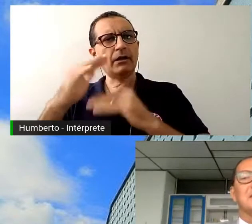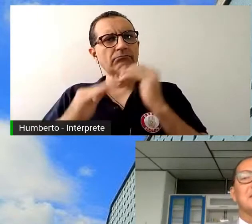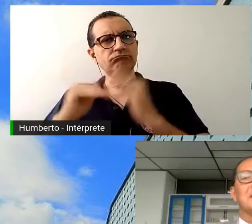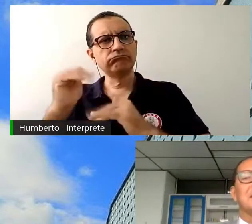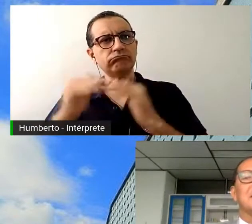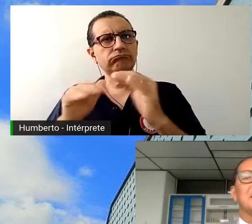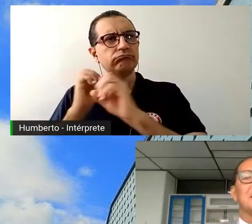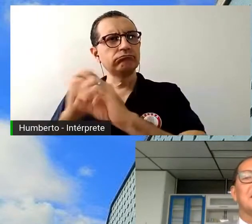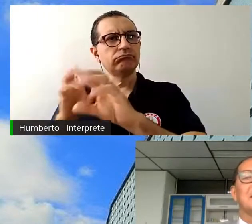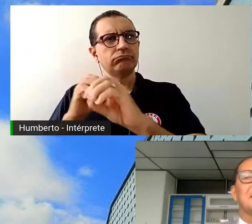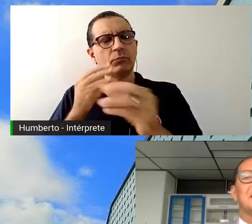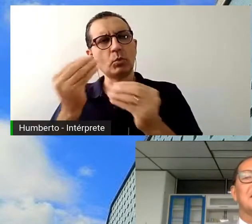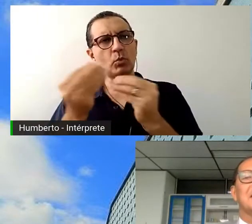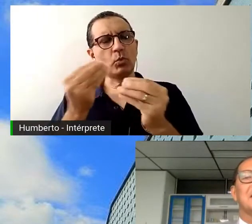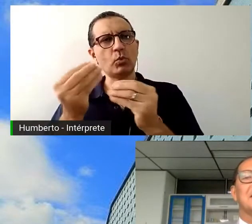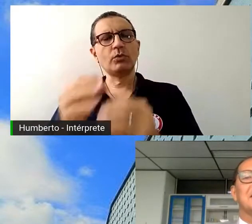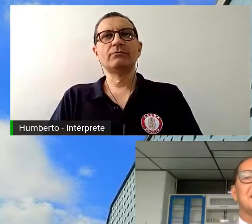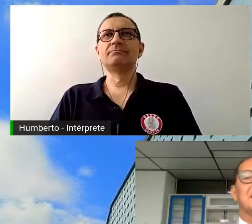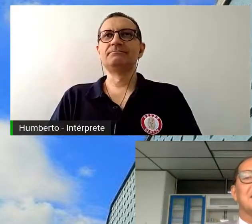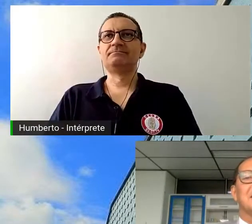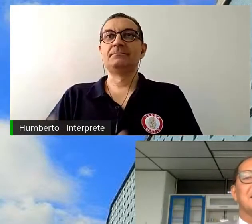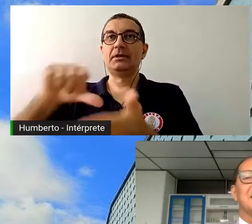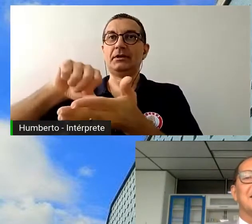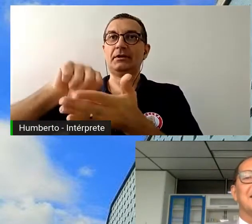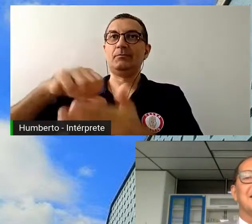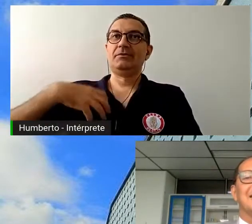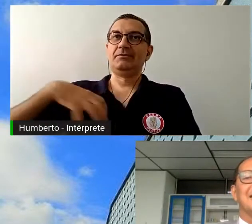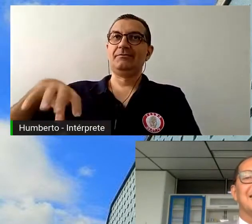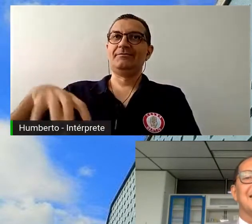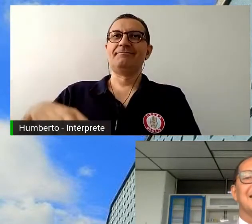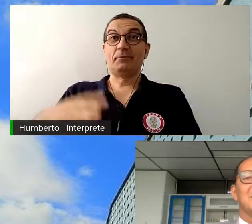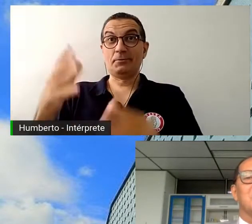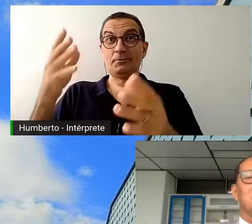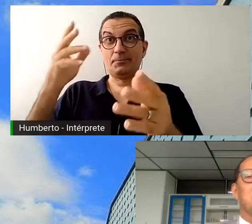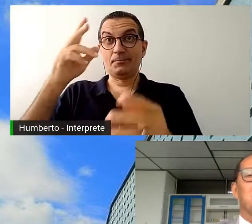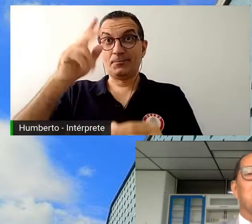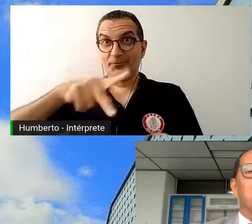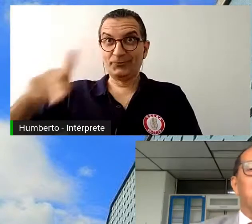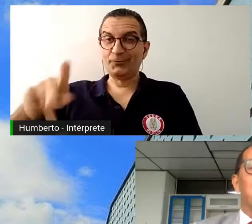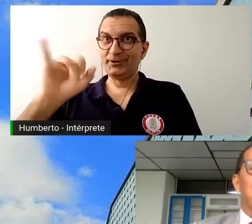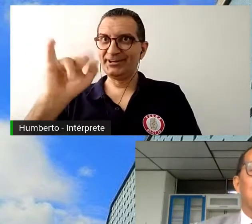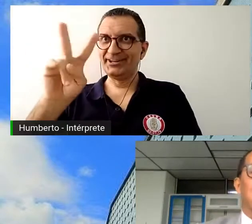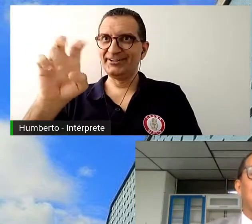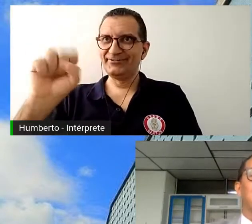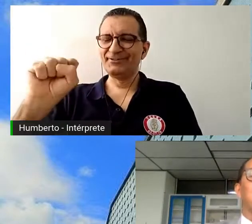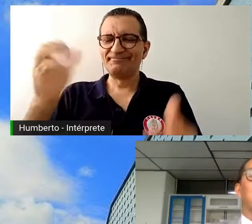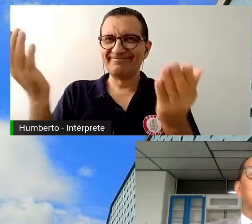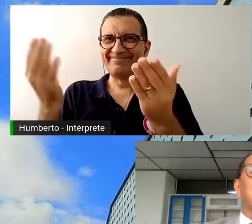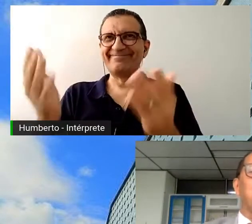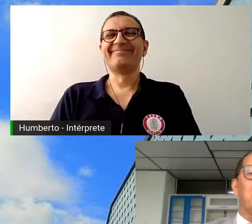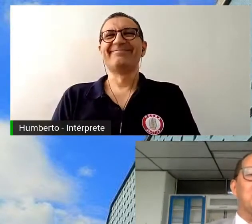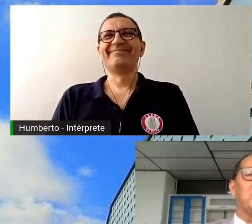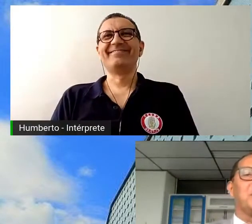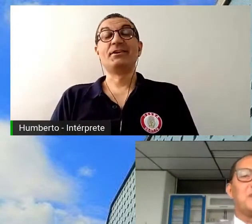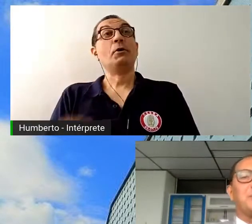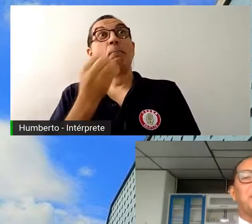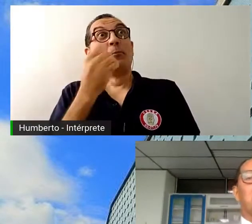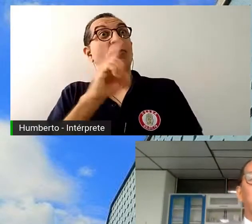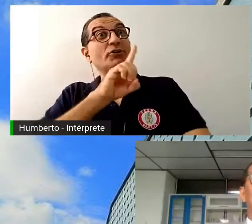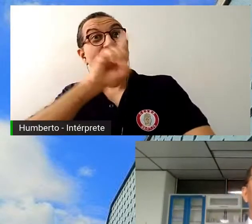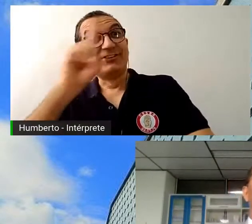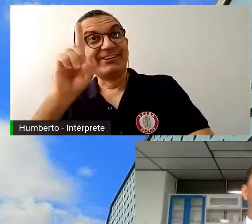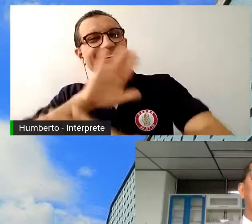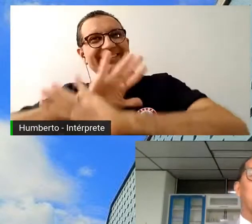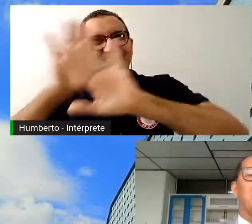Campus Salvador. Professor Ives, o senhor está com a palavra. Bom dia a todos, bom dia a todas,